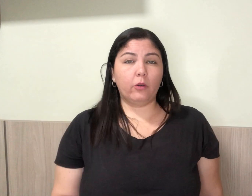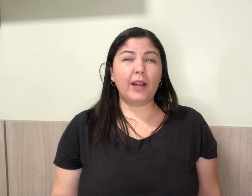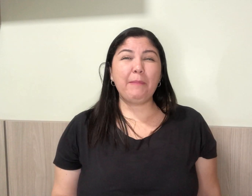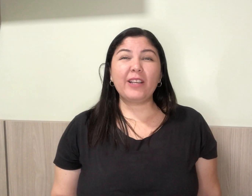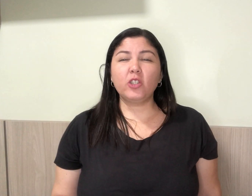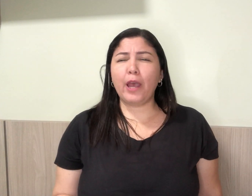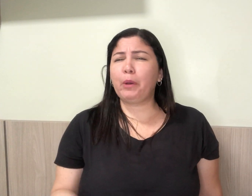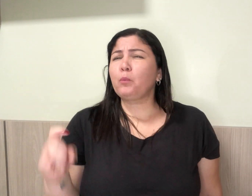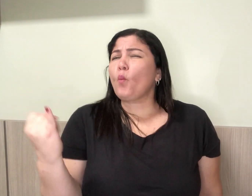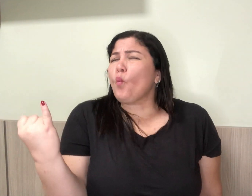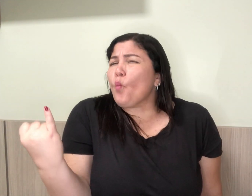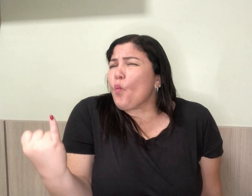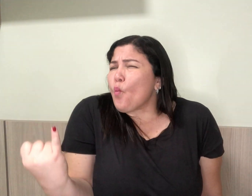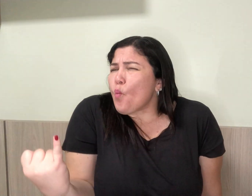agora, ela é magérrima.